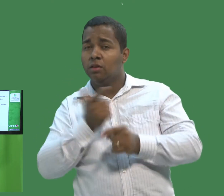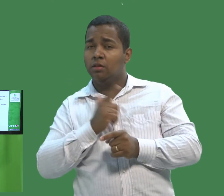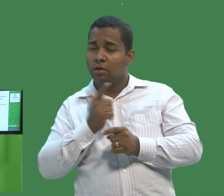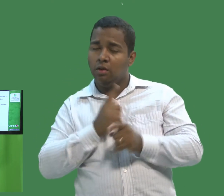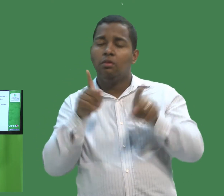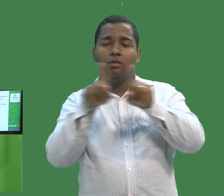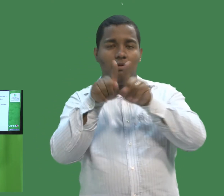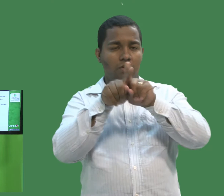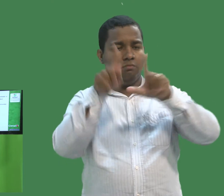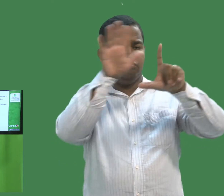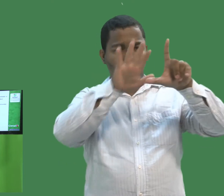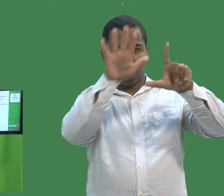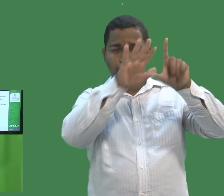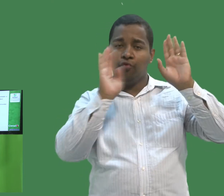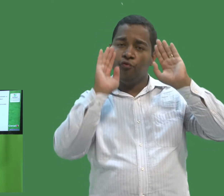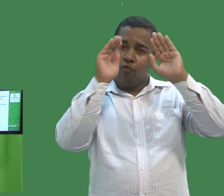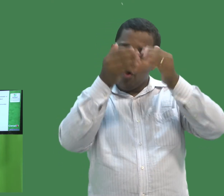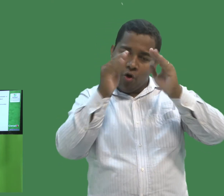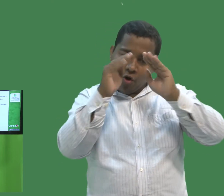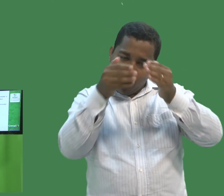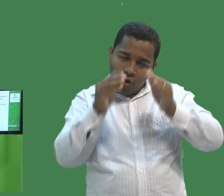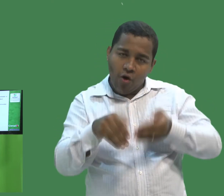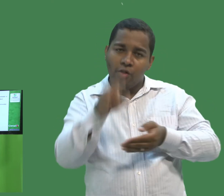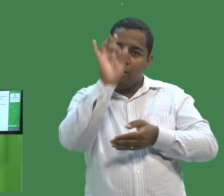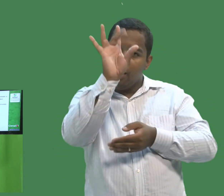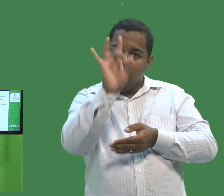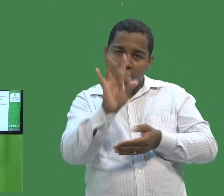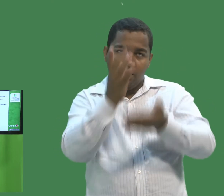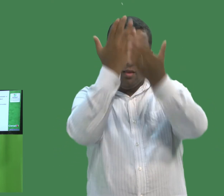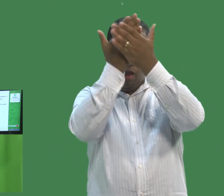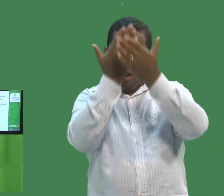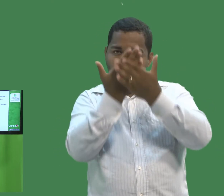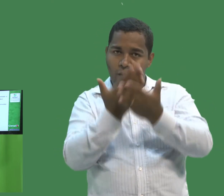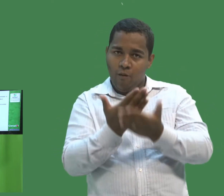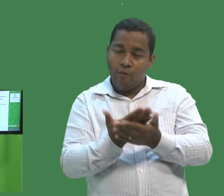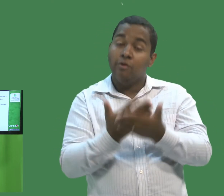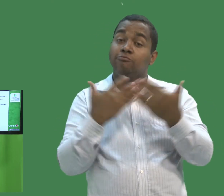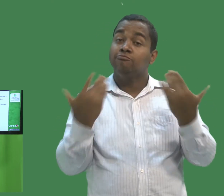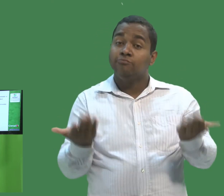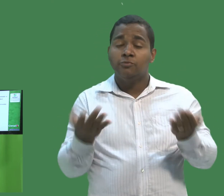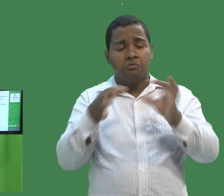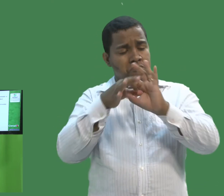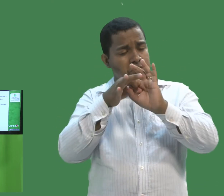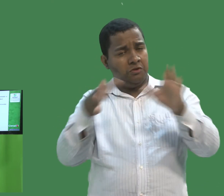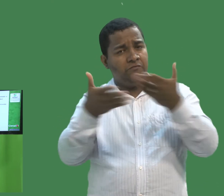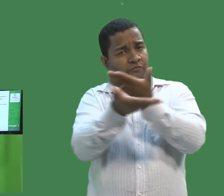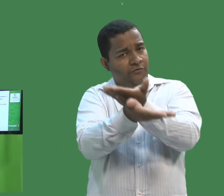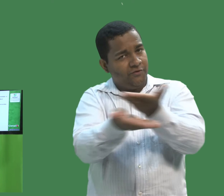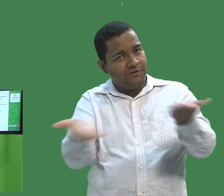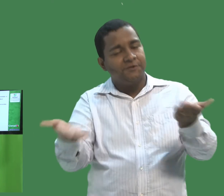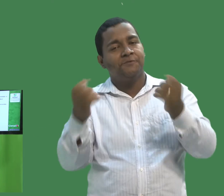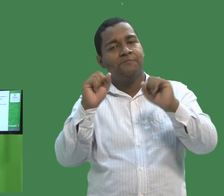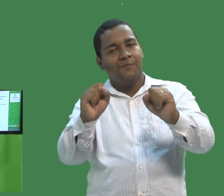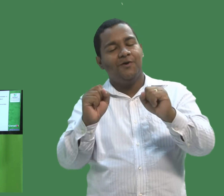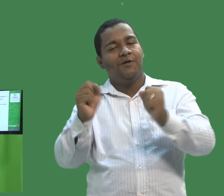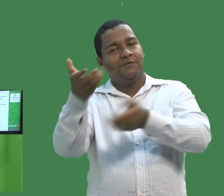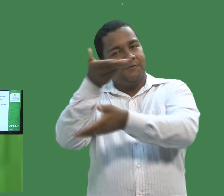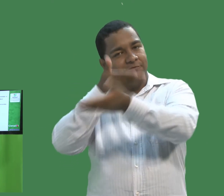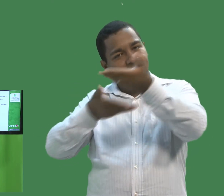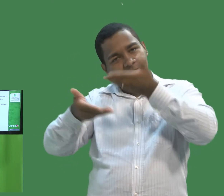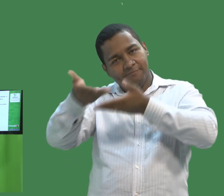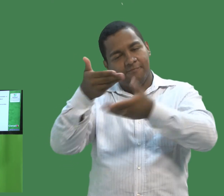as sanarei nos fóruns de discussões pertencentes a cada videoaula. Assim, estarei à disposição de vocês no